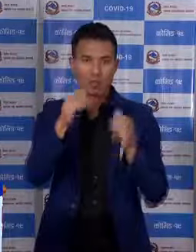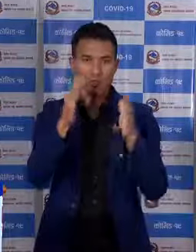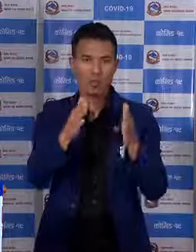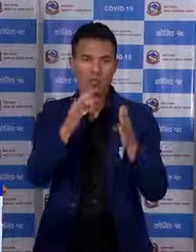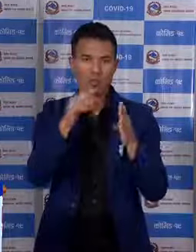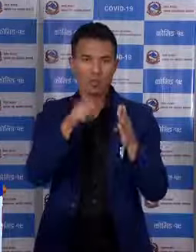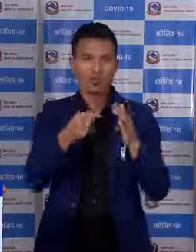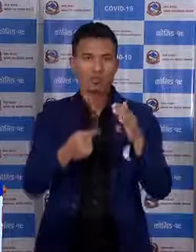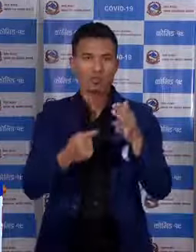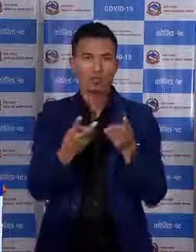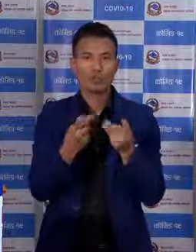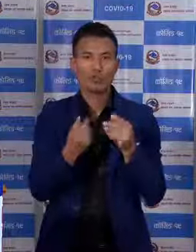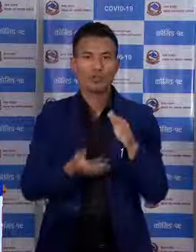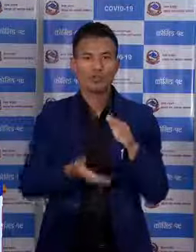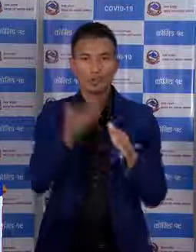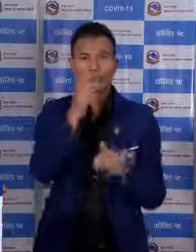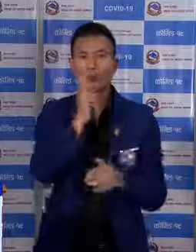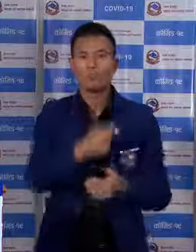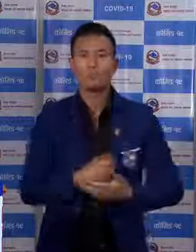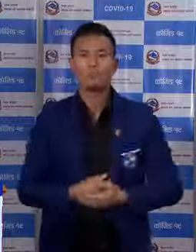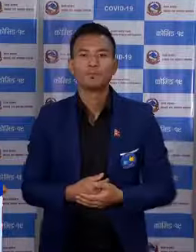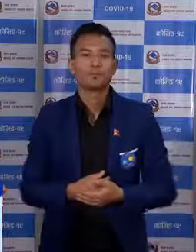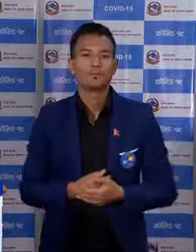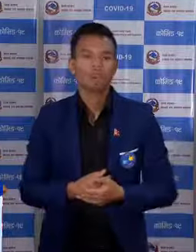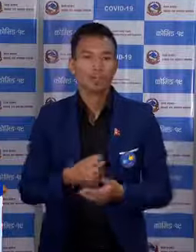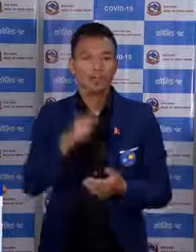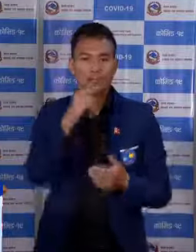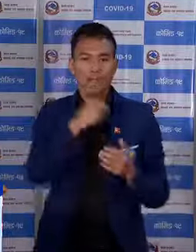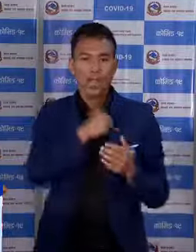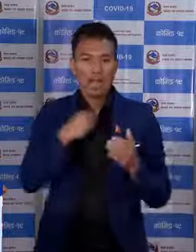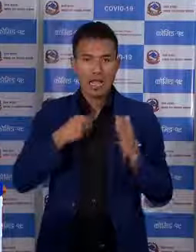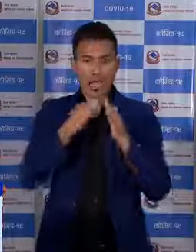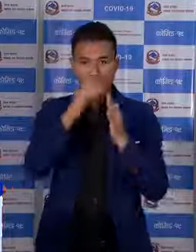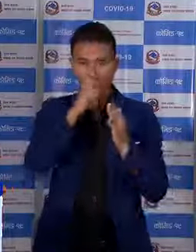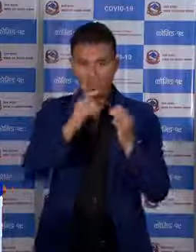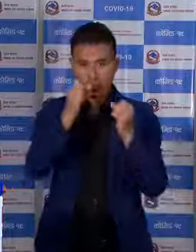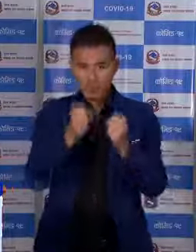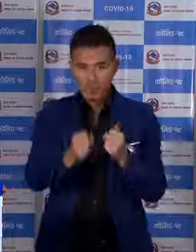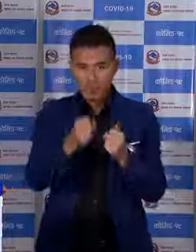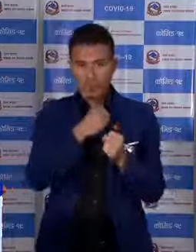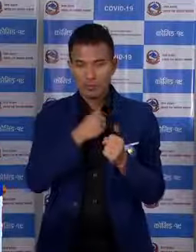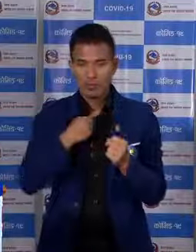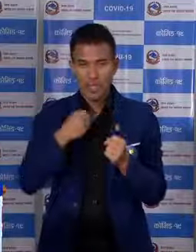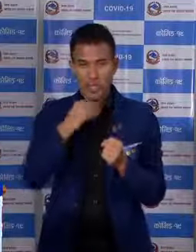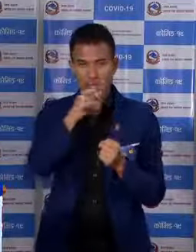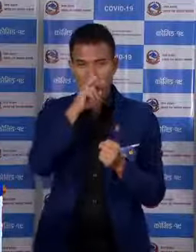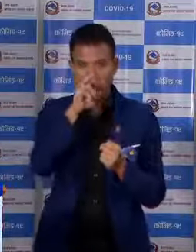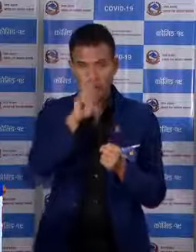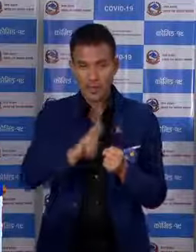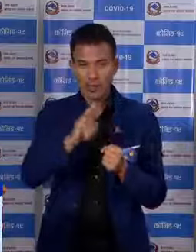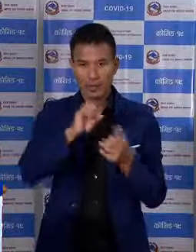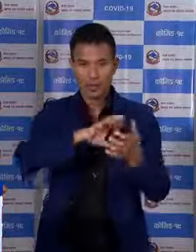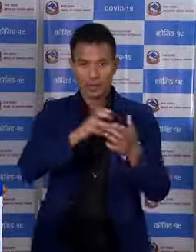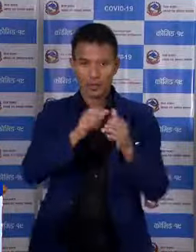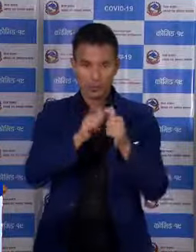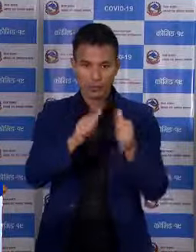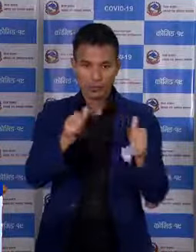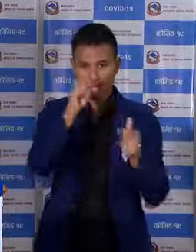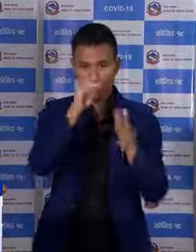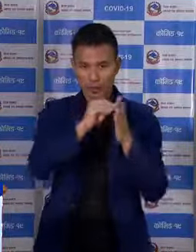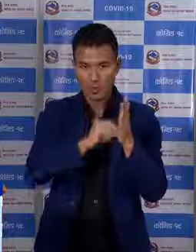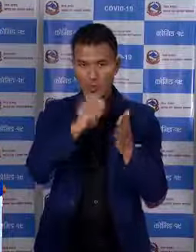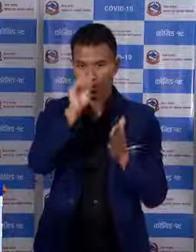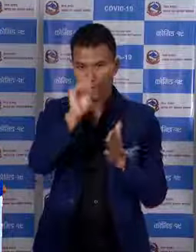उच्छ संख्या पनी हो। आइसोलेशन मा उपचार मा रहेका संकरमीत अरुको परदेशिक बिवरन दिन